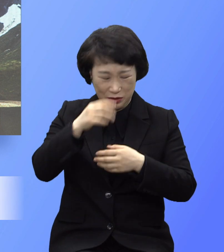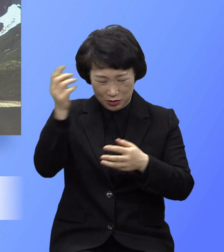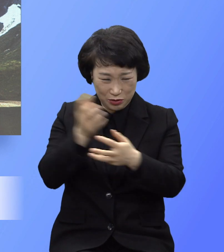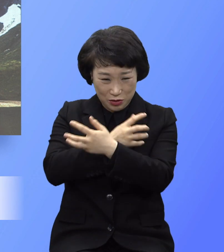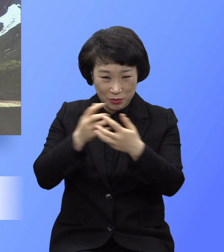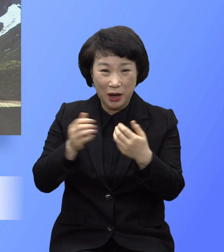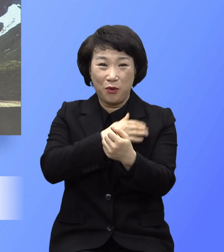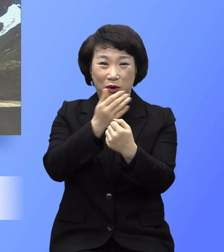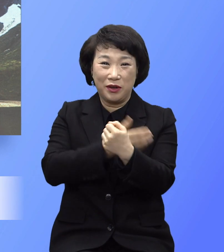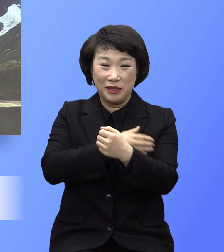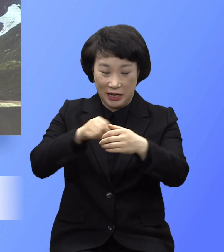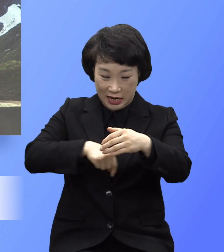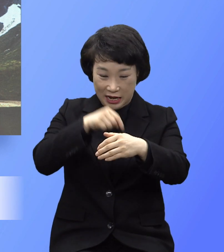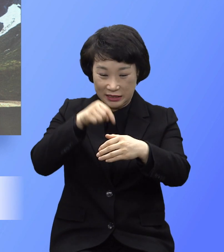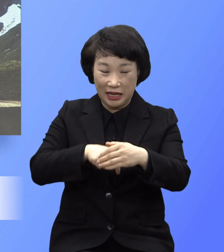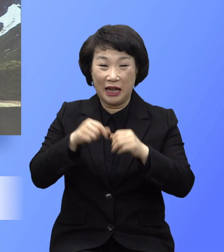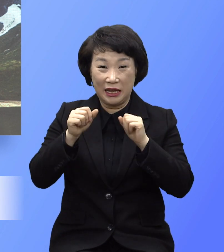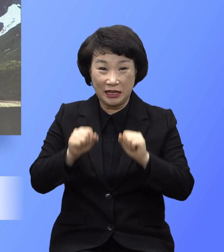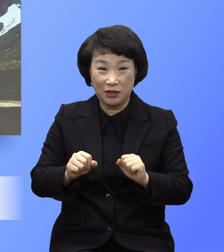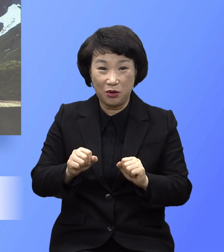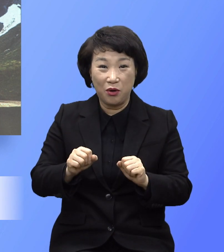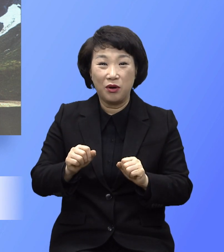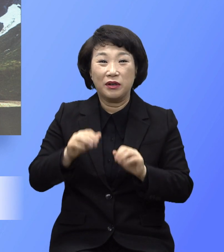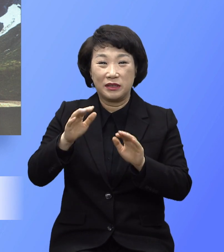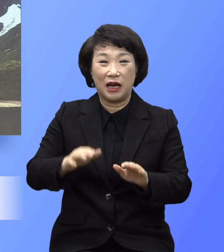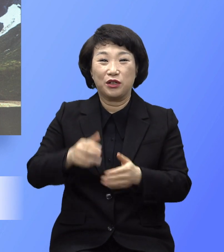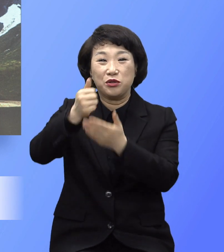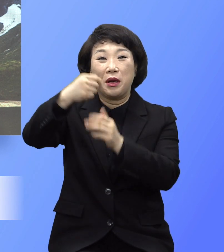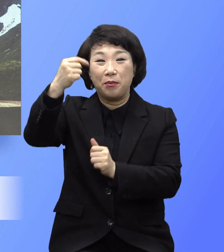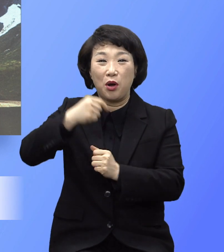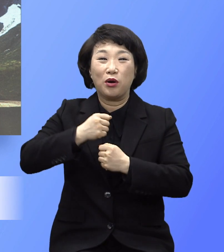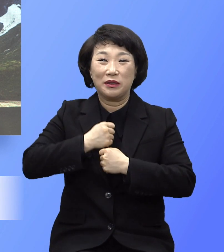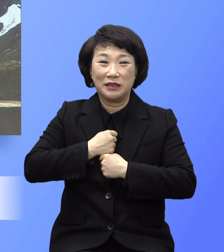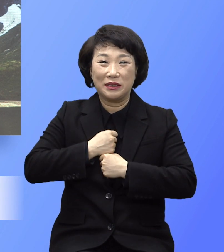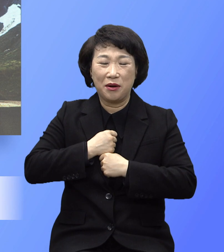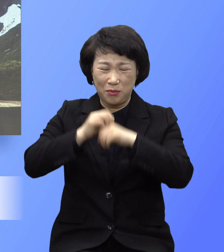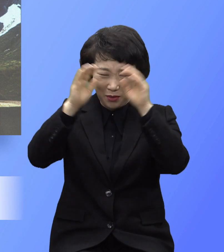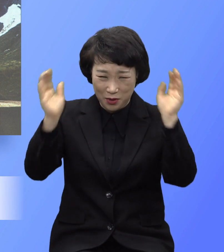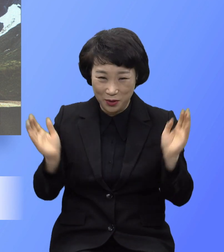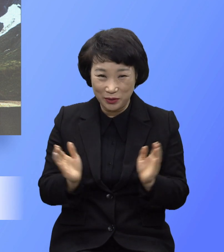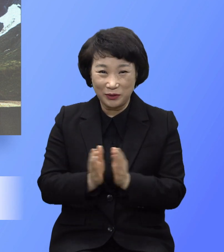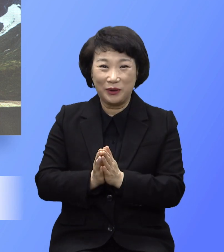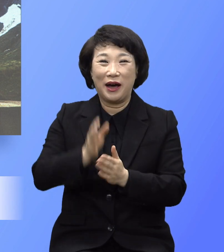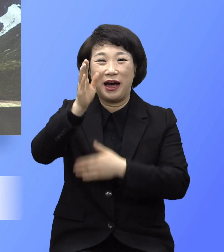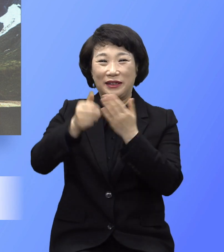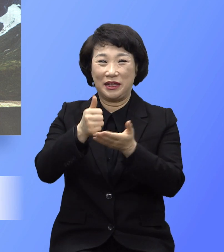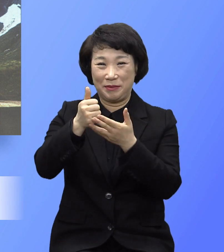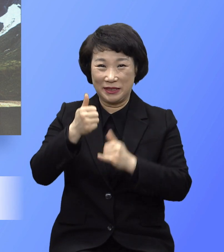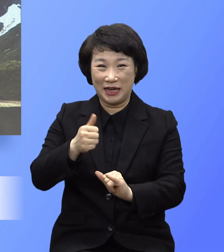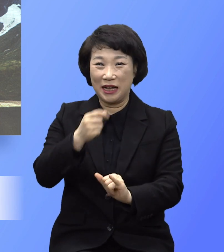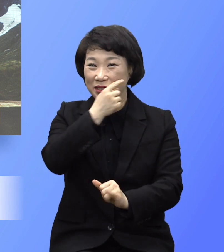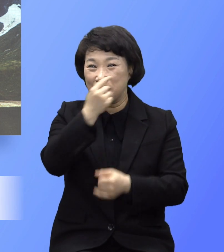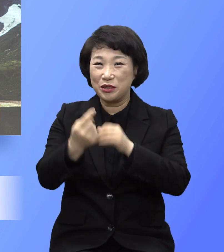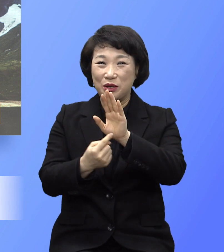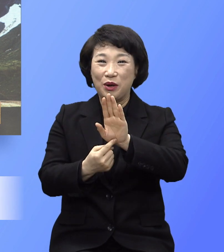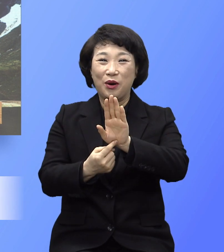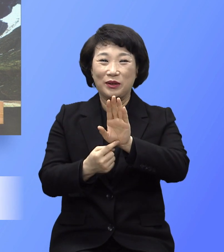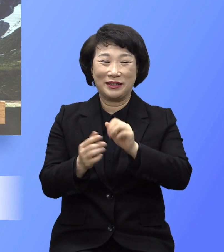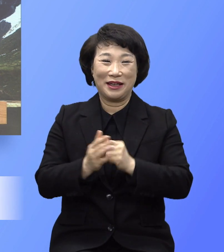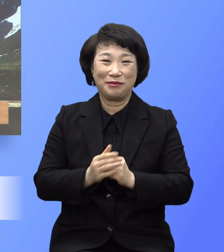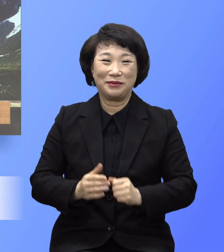충만함으로 권능 안에서 그 명령을 지켜내는 것도 하나님의 자녀이기